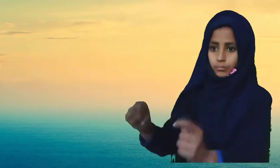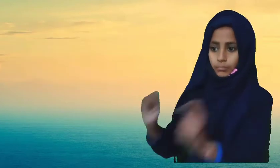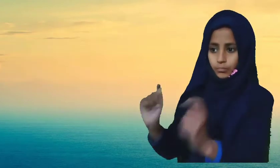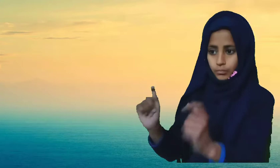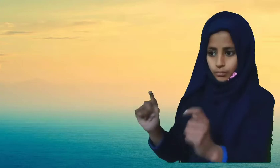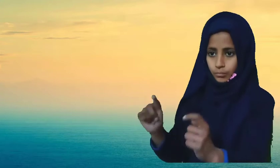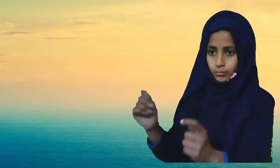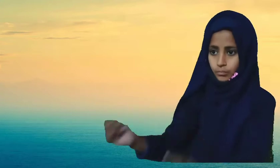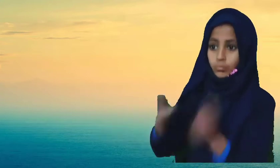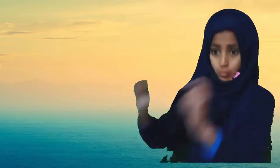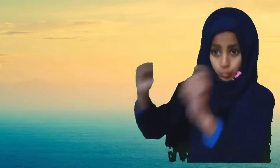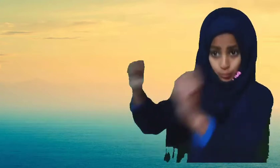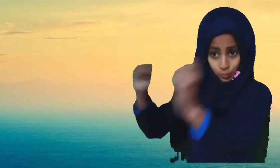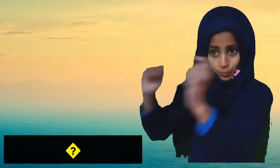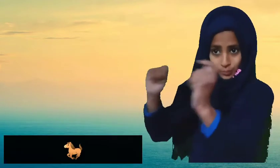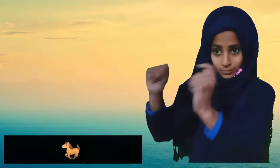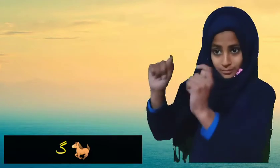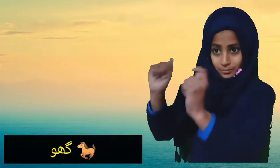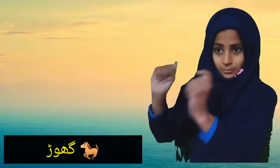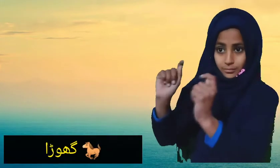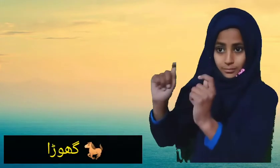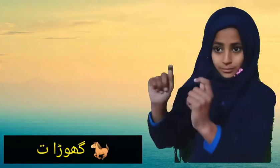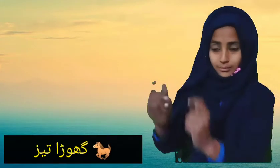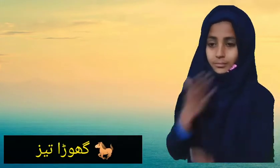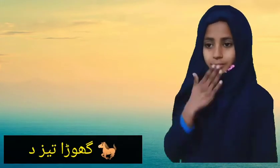घोड़ा तेज दौड़ता है।